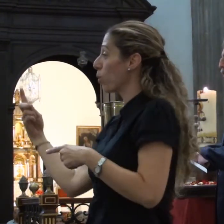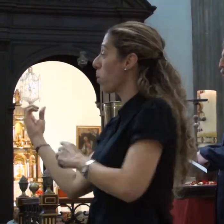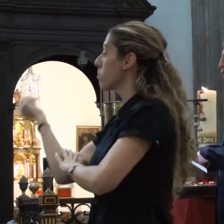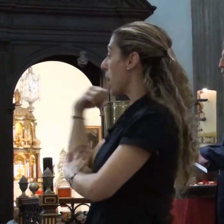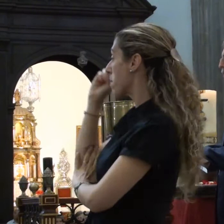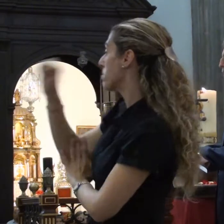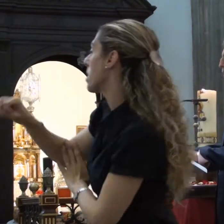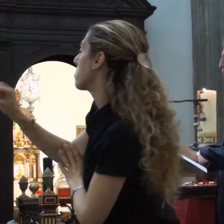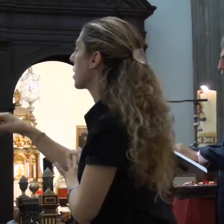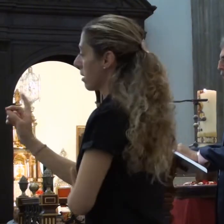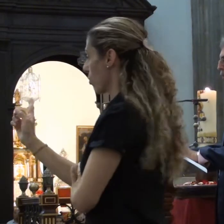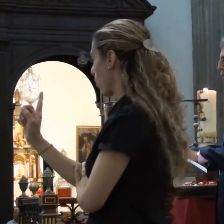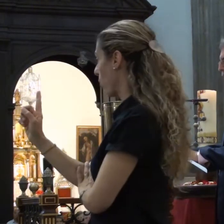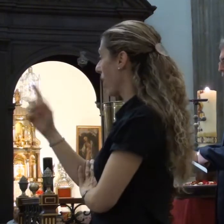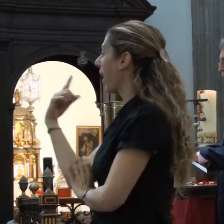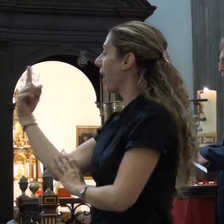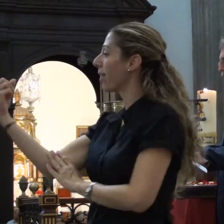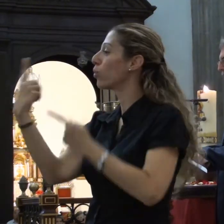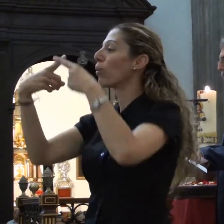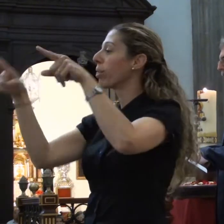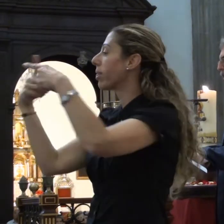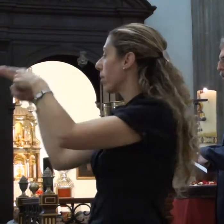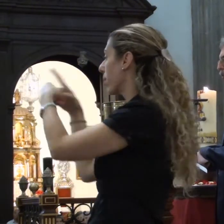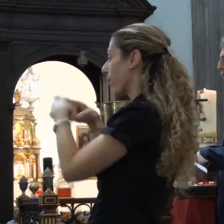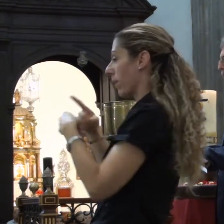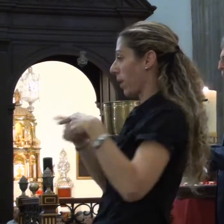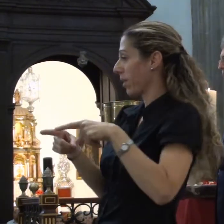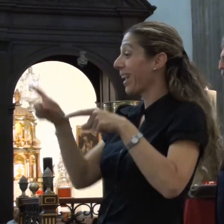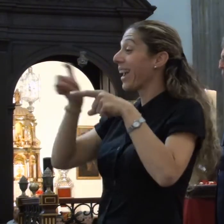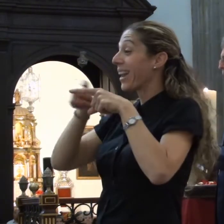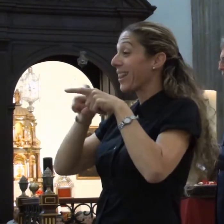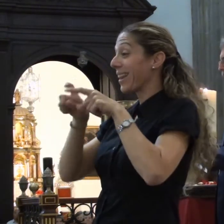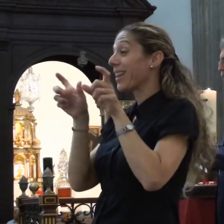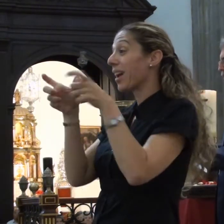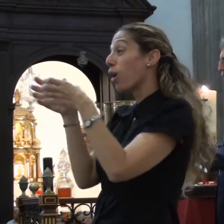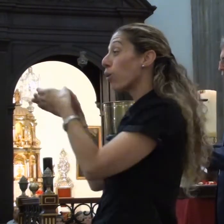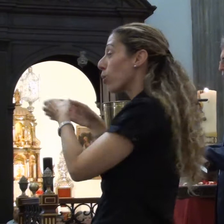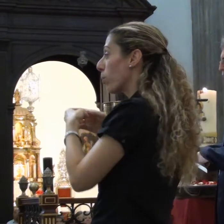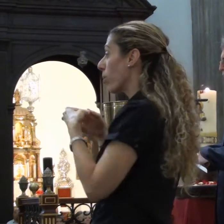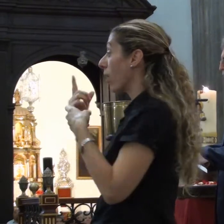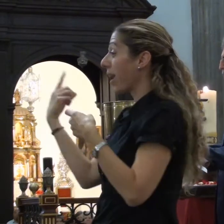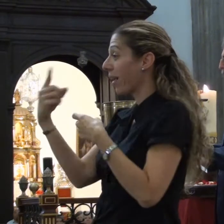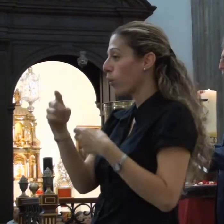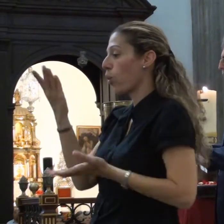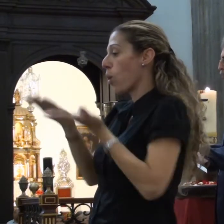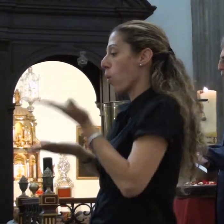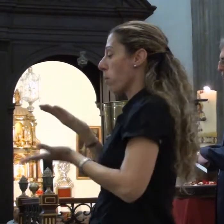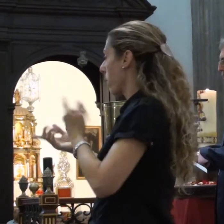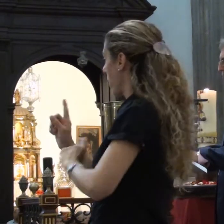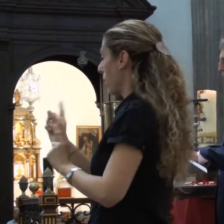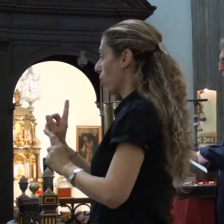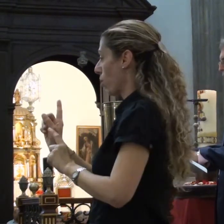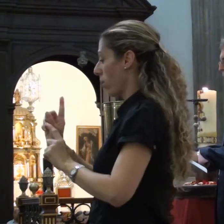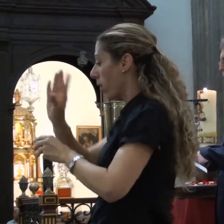son solo distintos los carismas no son para compararse unos con otros sino para